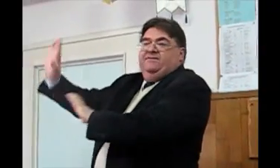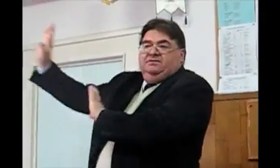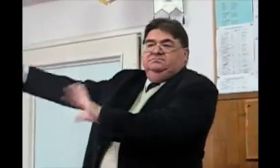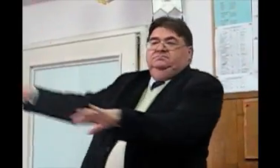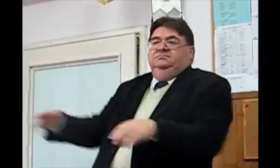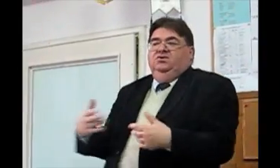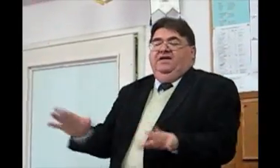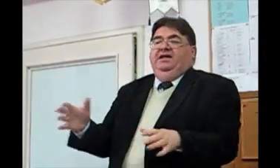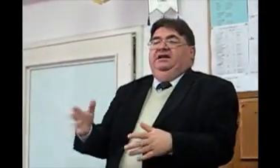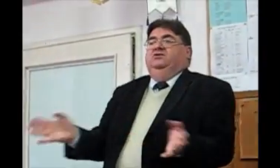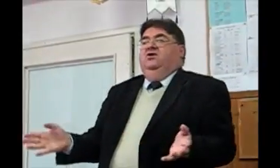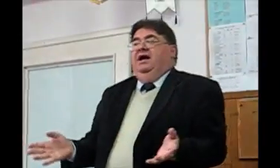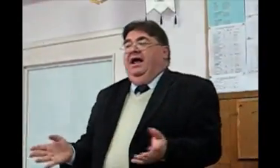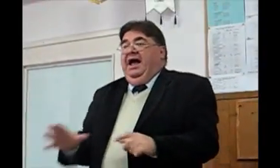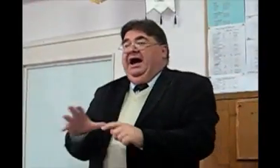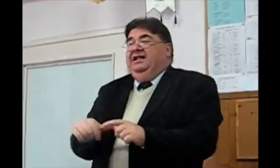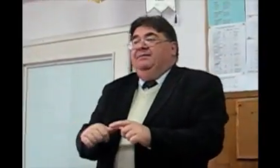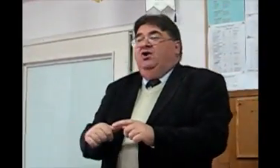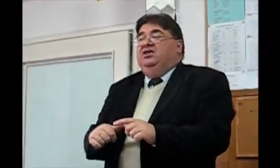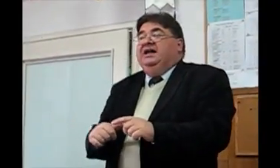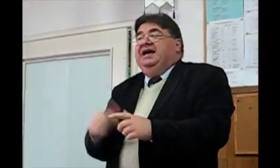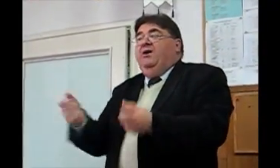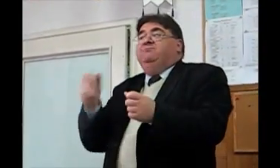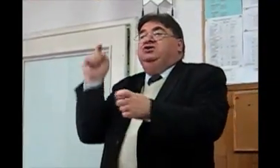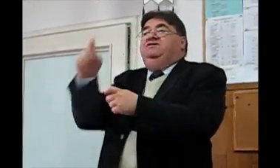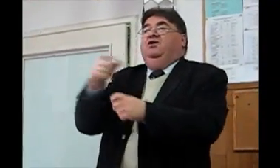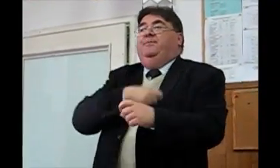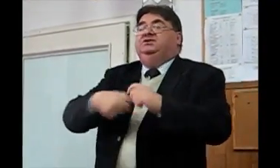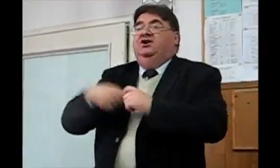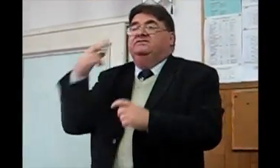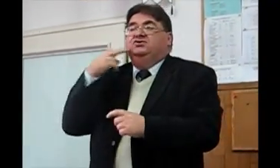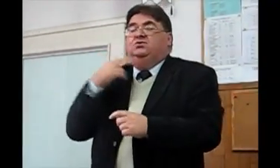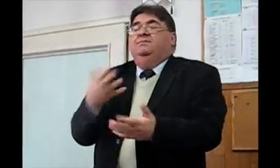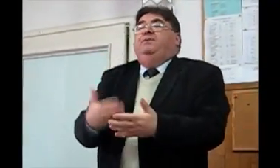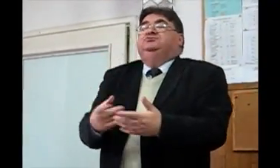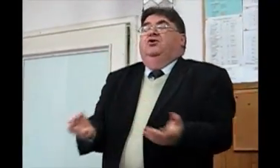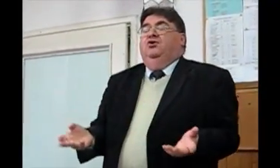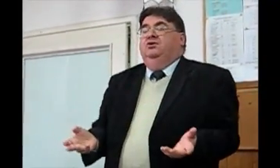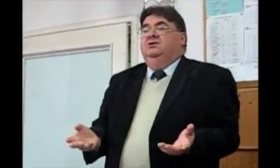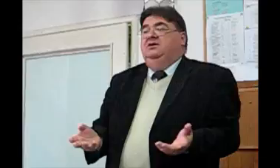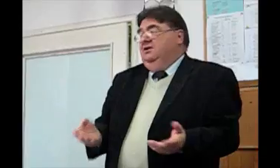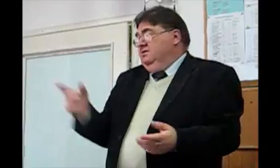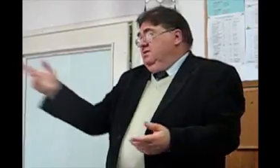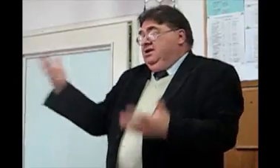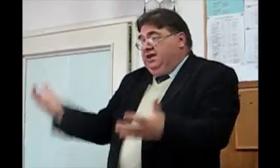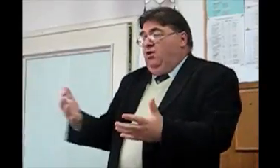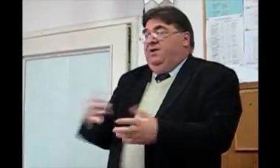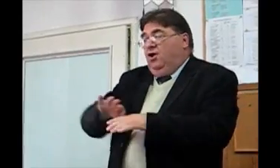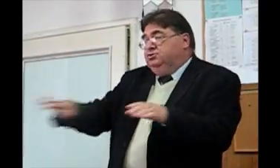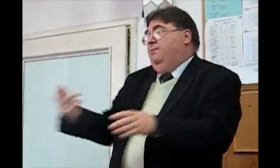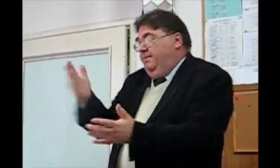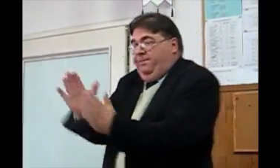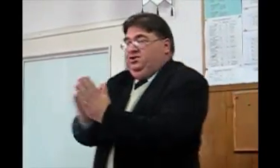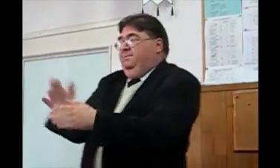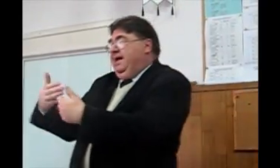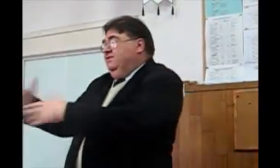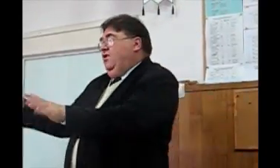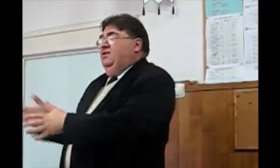Ale nie można działać, to szybko po czego do szuku poszło. Domy ho to ma posiada, zwolna